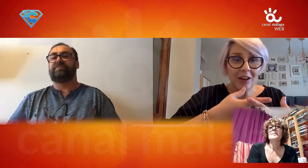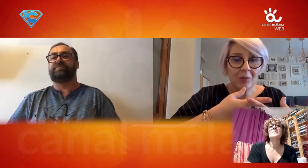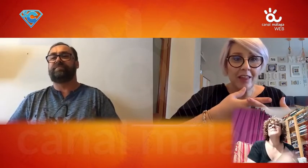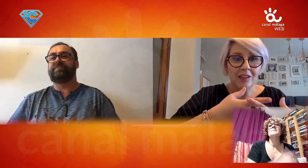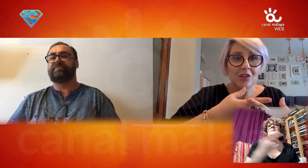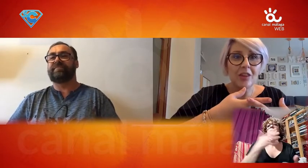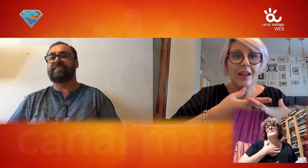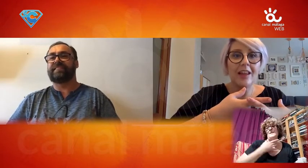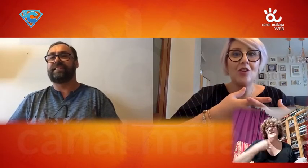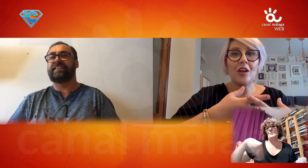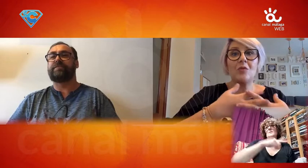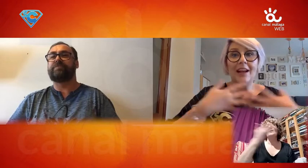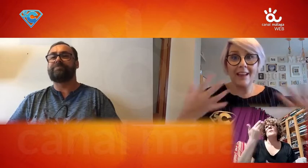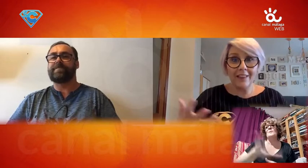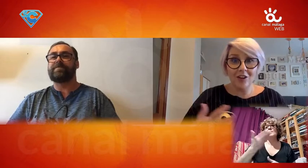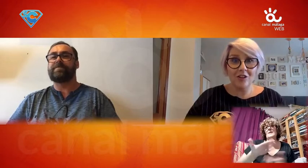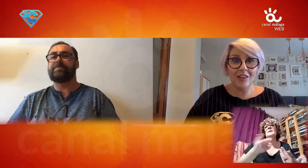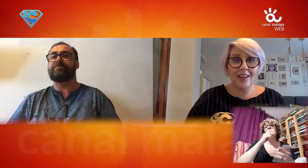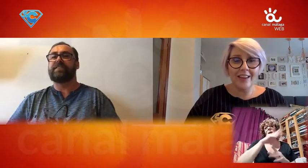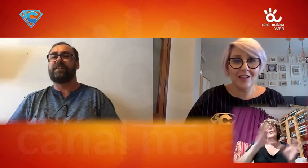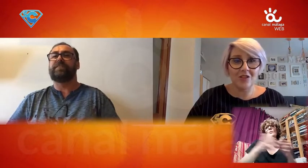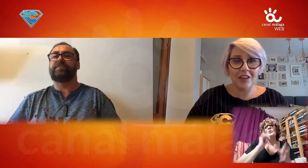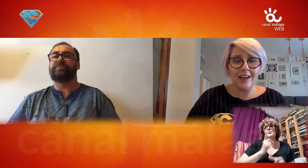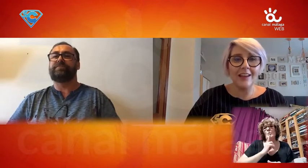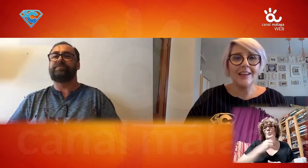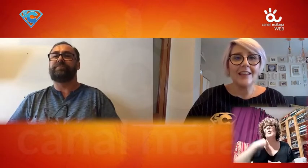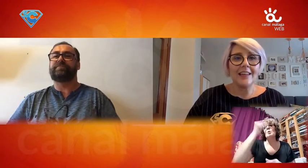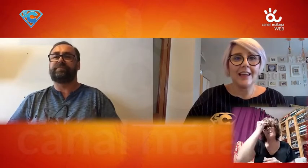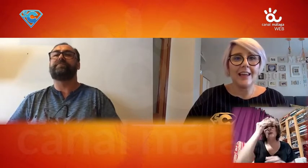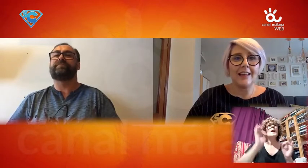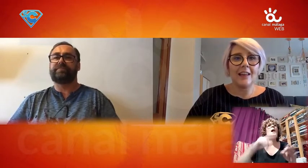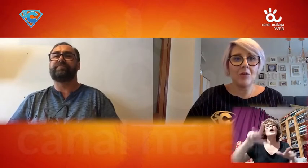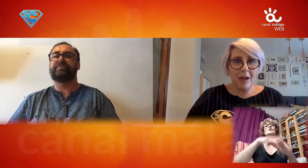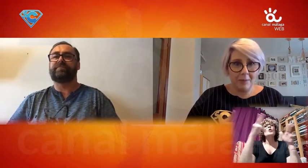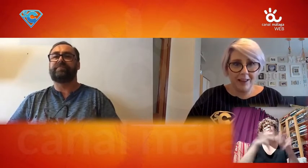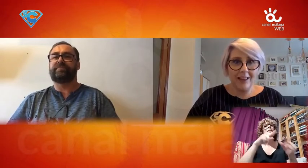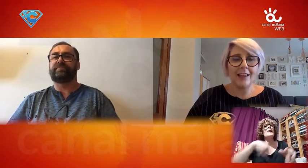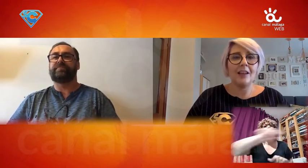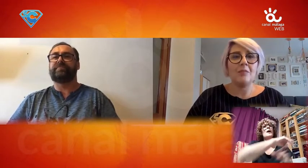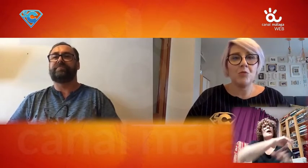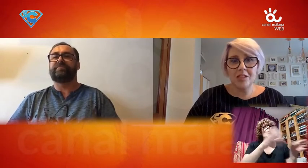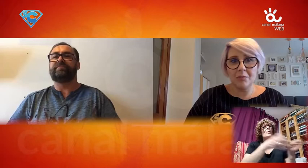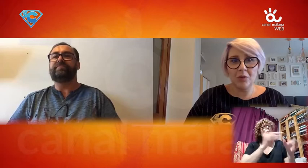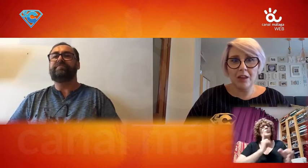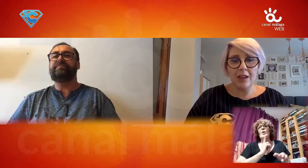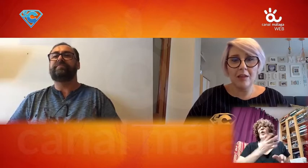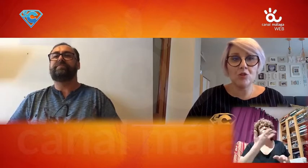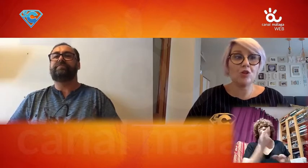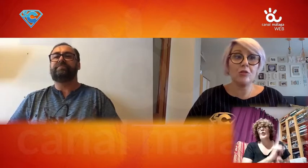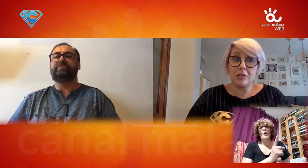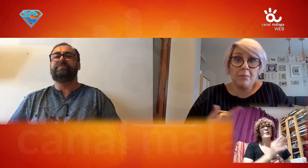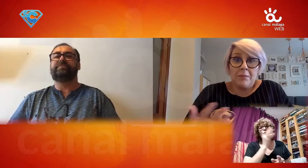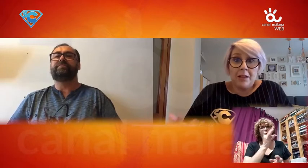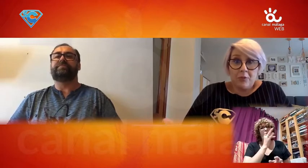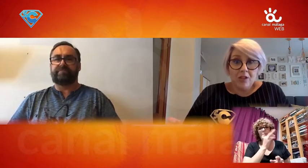importante la comunidad sorda, creo que es una gran desconocida de la sociedad y que tenemos que aprender muchísimo de